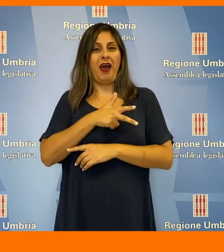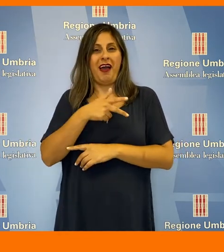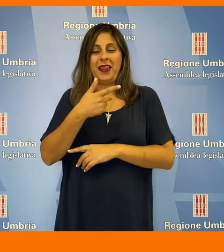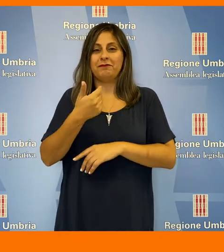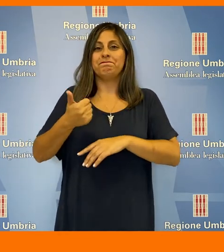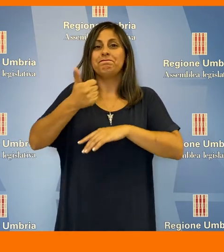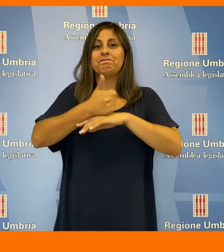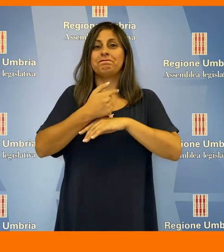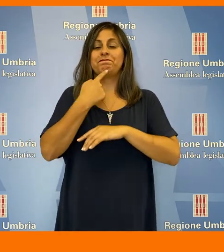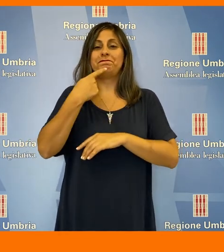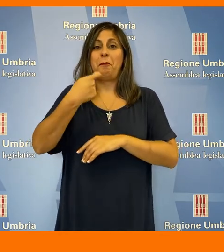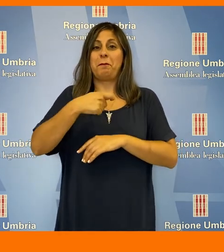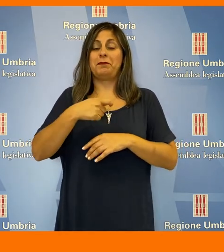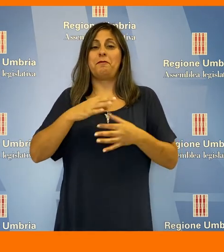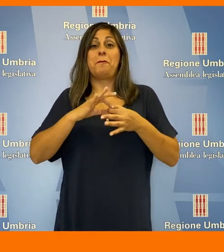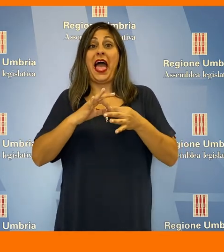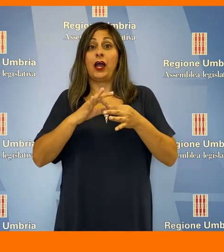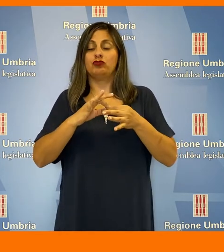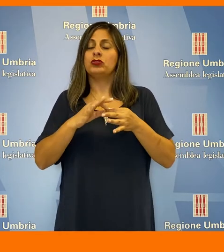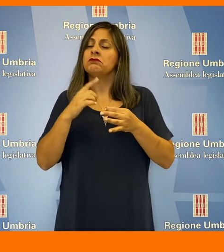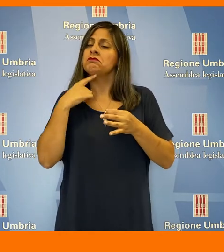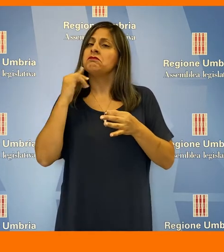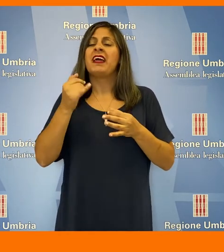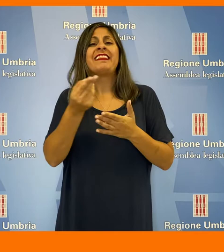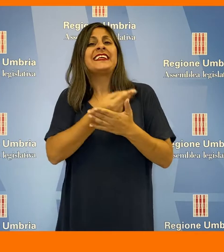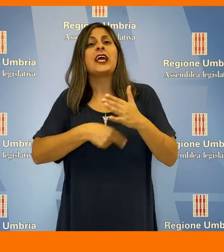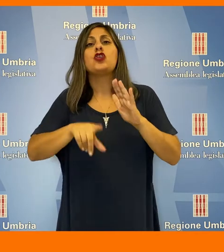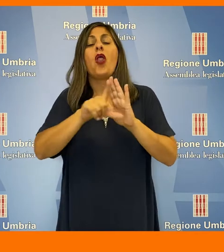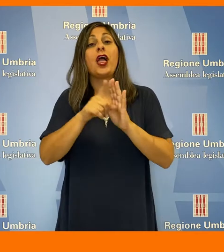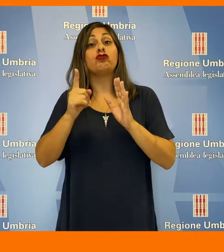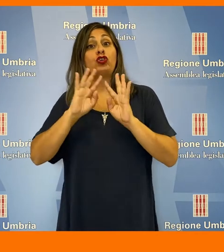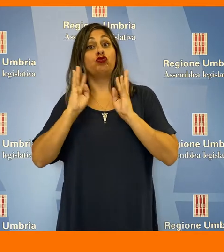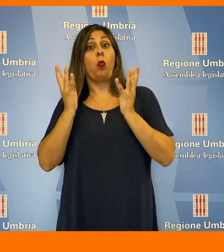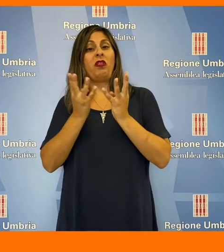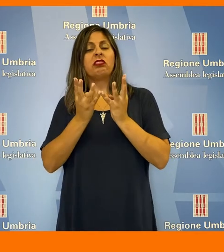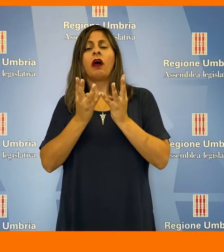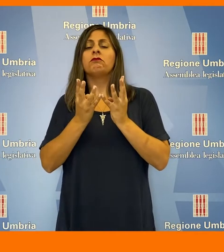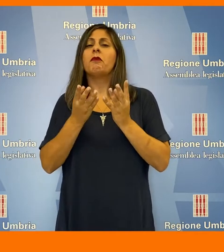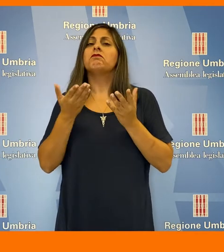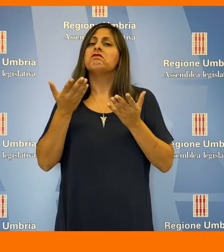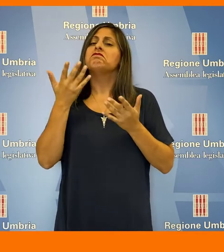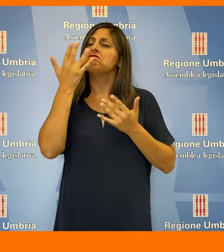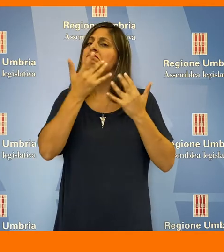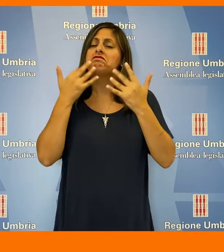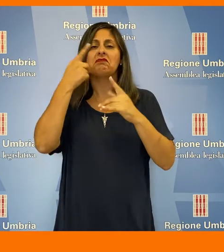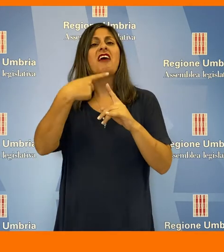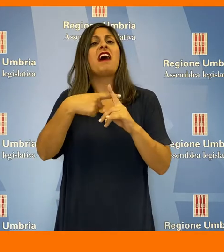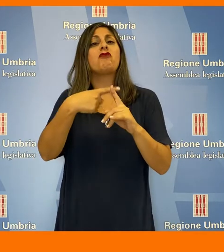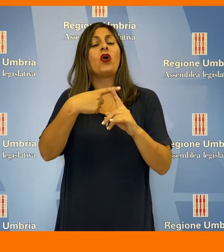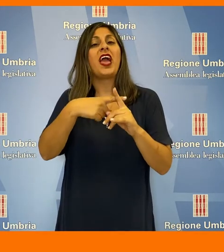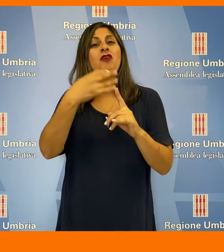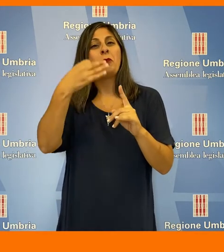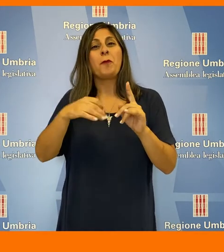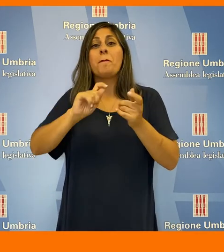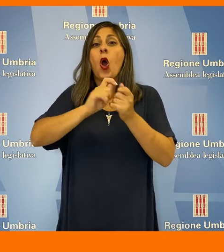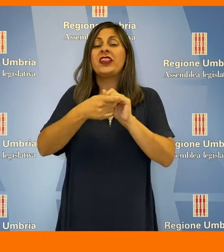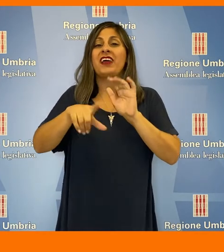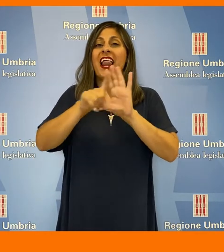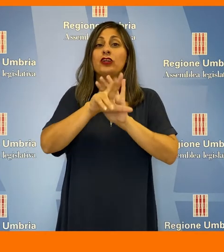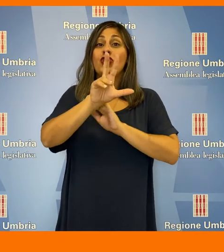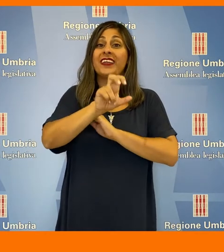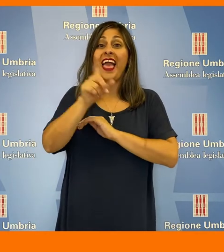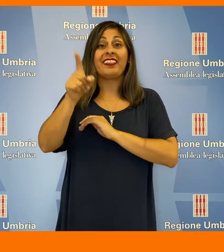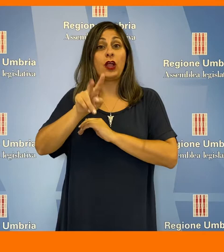da Eleonora Pace, ha dato parere favorevole al disegno di legge della Giunta riguardante modificazioni alla legge 30/2005